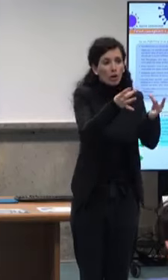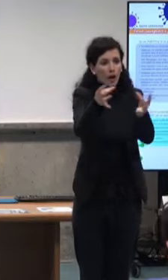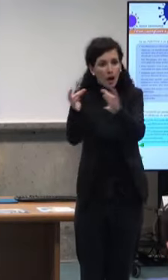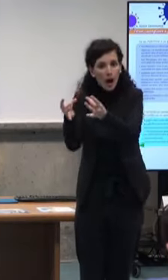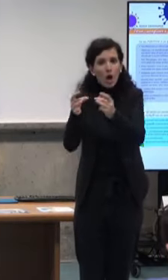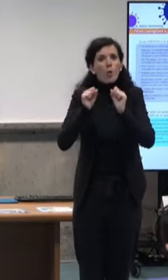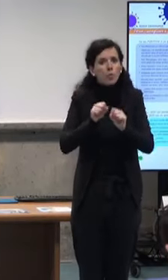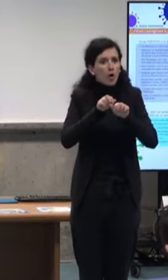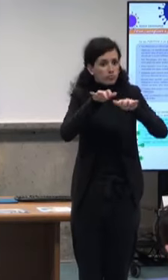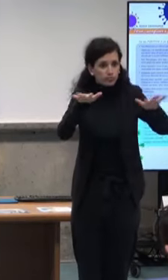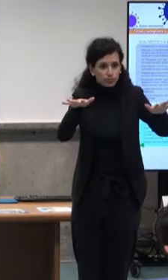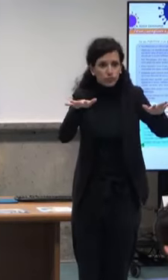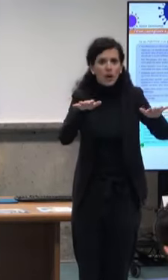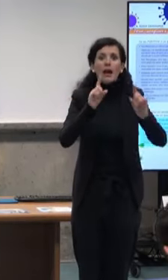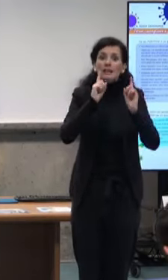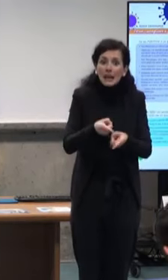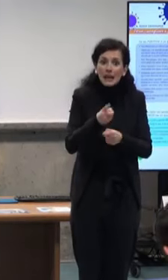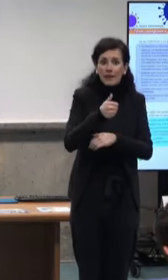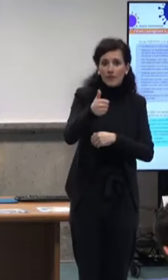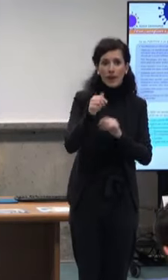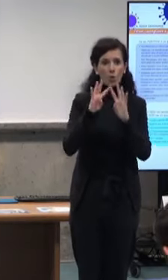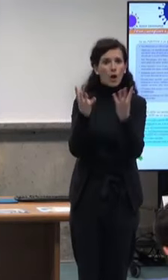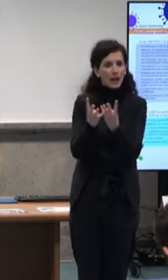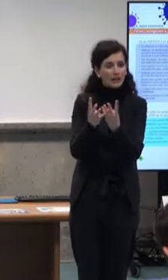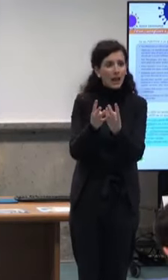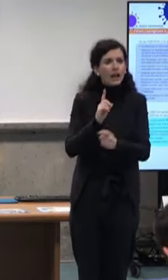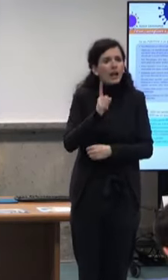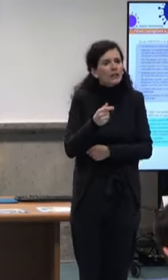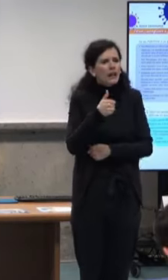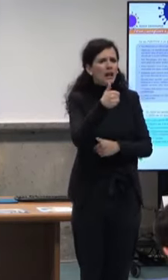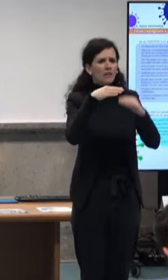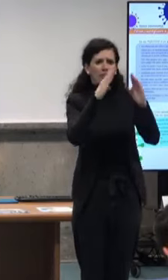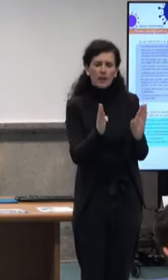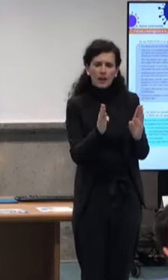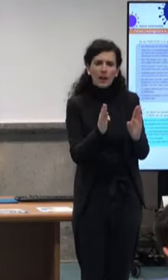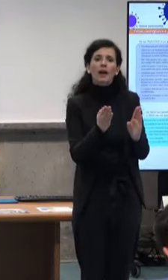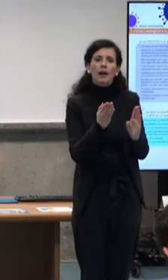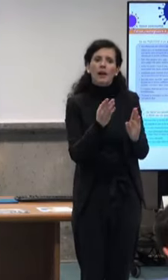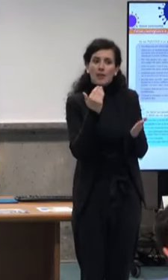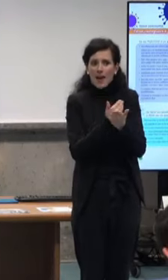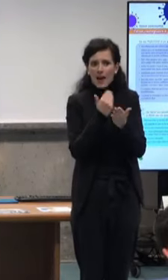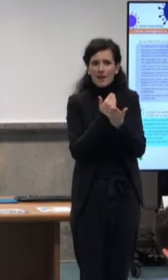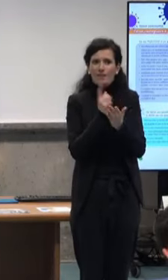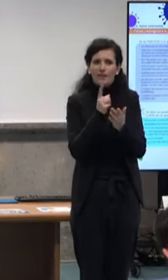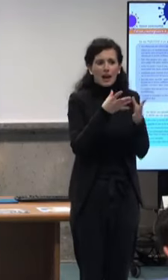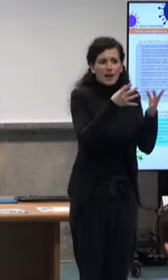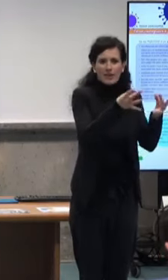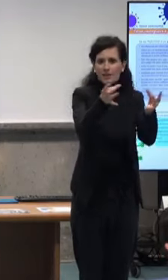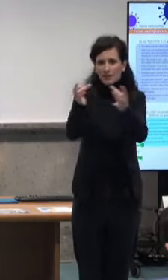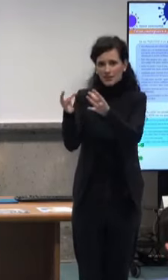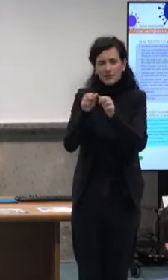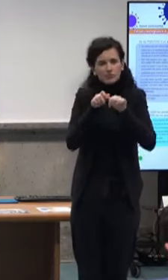virus e quindi debbano essere 40 nata debbano essere isolate in modo tale che non possono diffondere il contagio